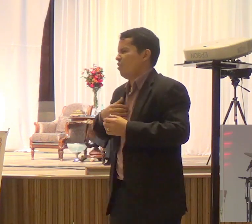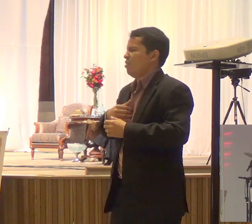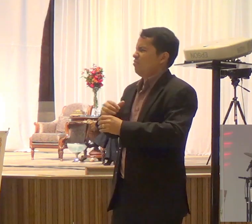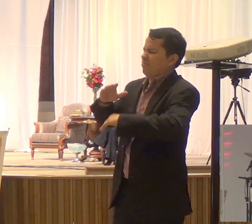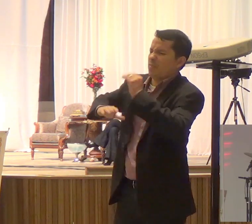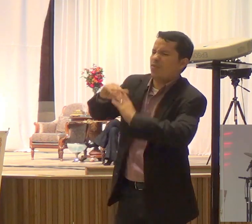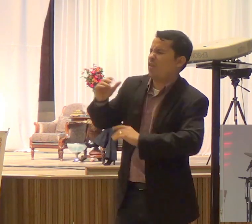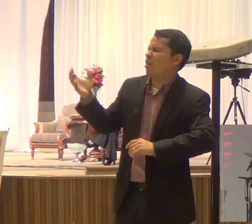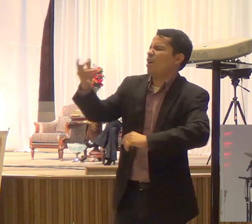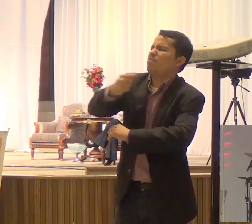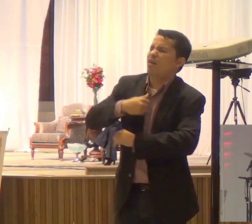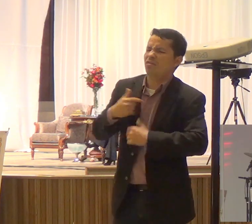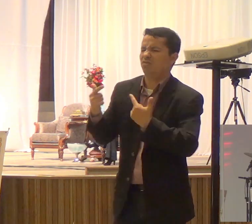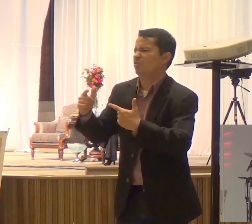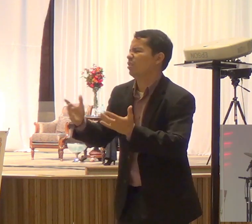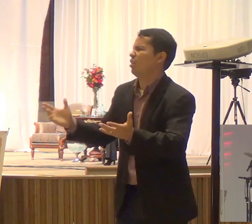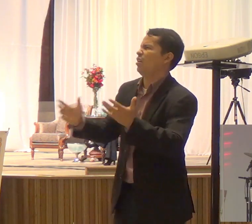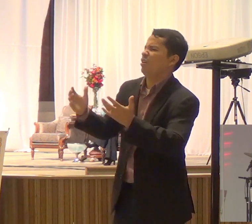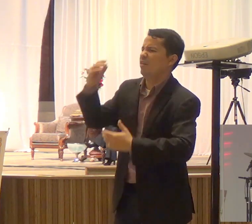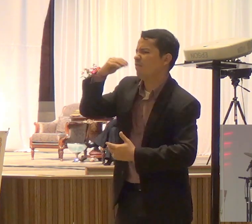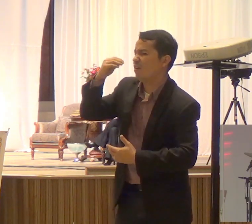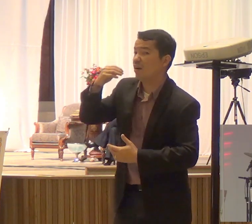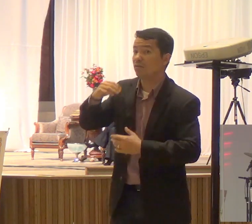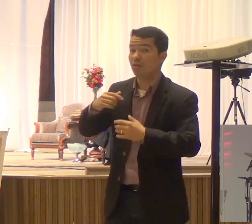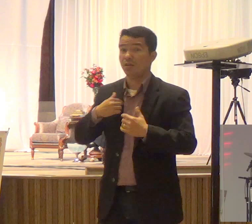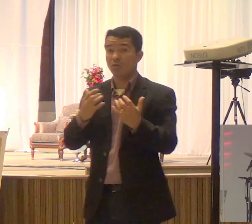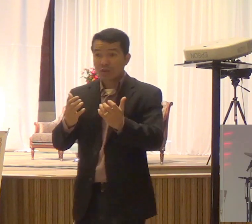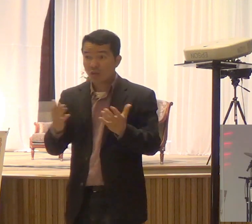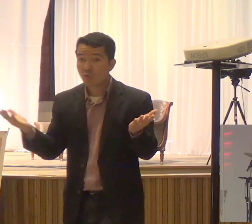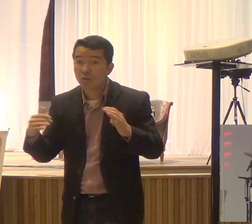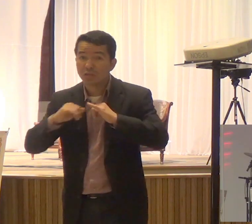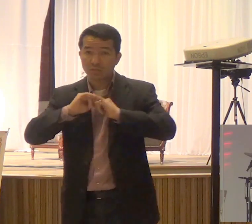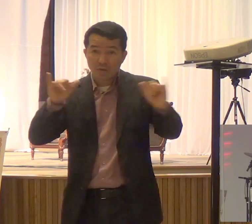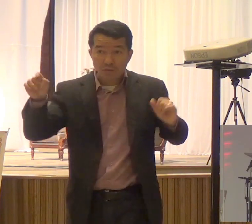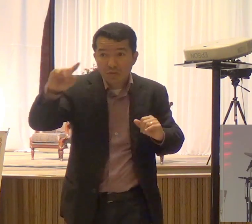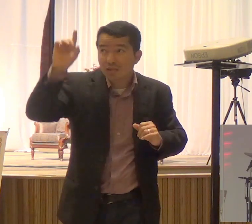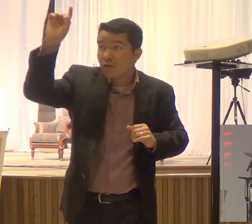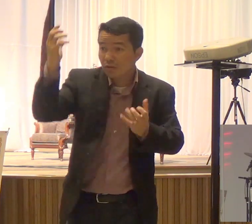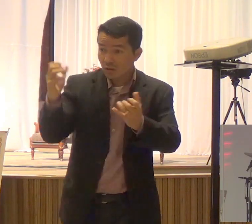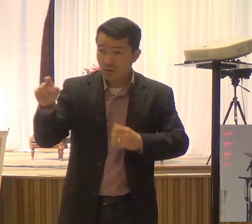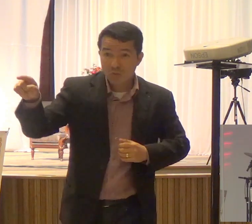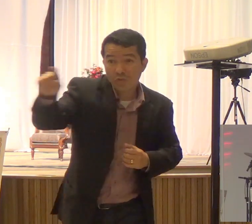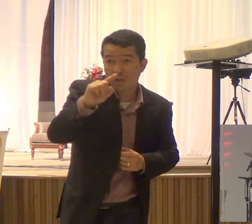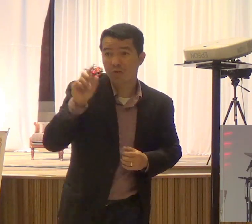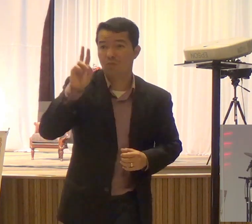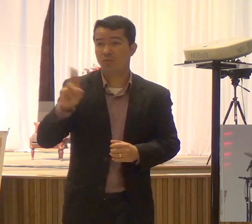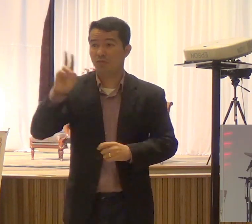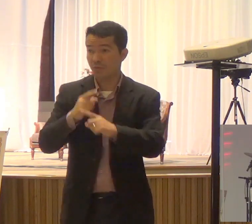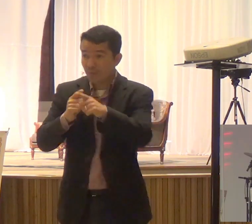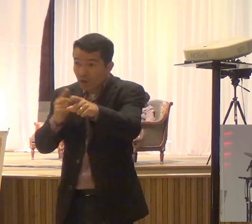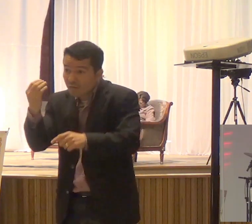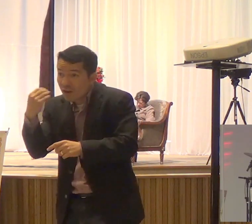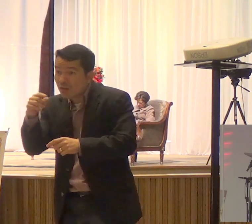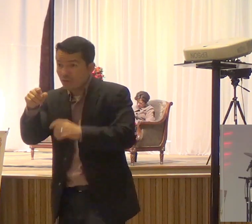incapazes, que se sentem fracos, pois eu queria te dizer que é exatamente aí que Deus te quer, porque a força, meu amigo,